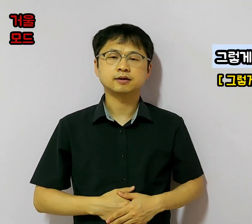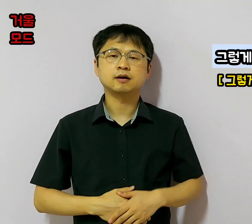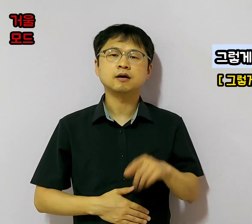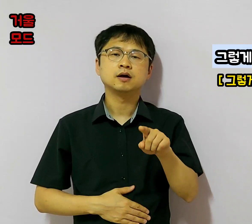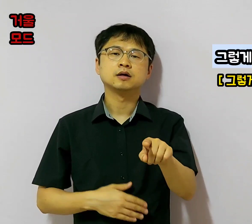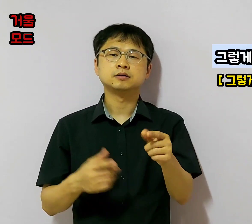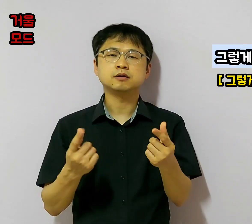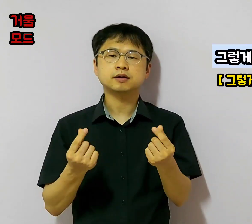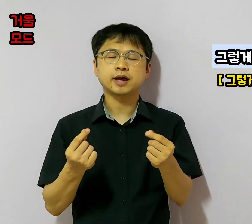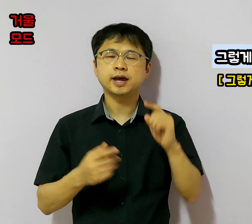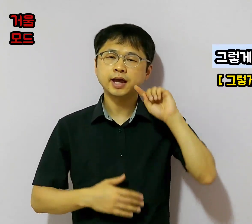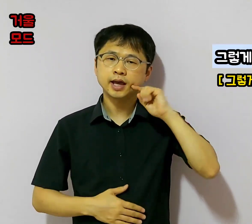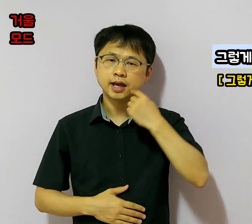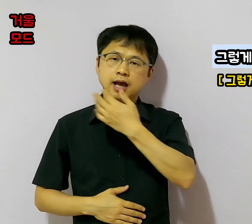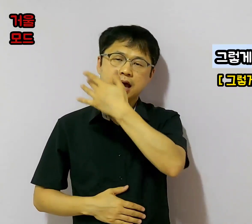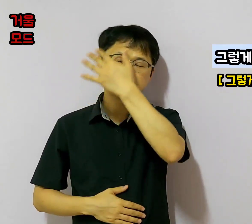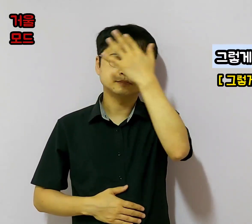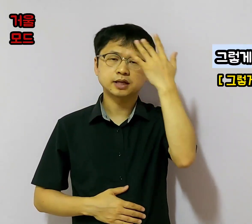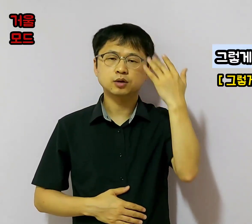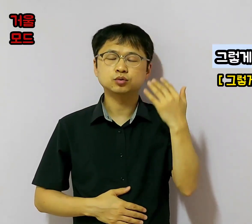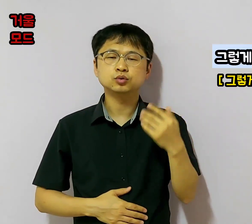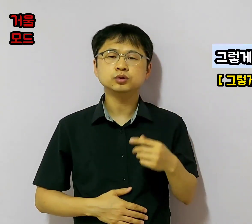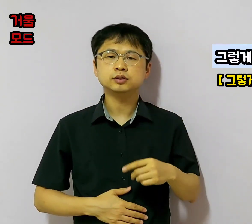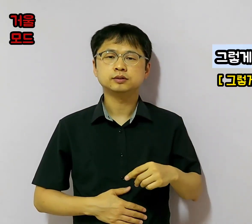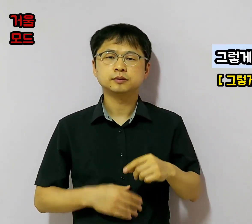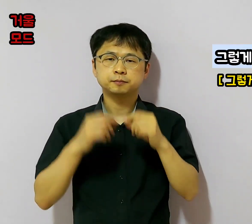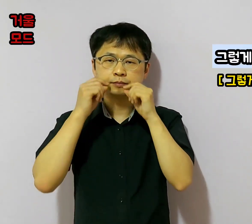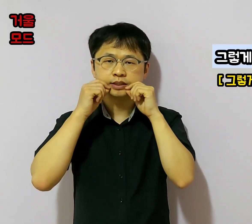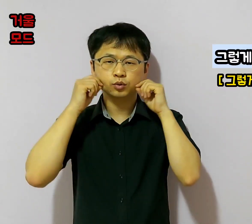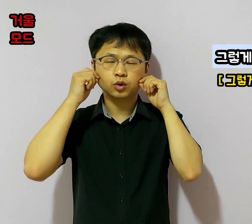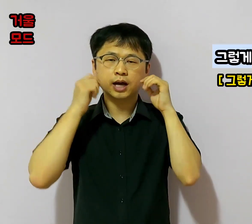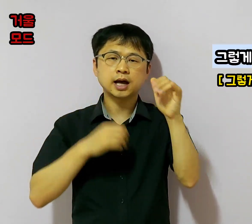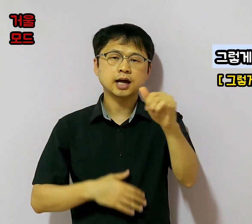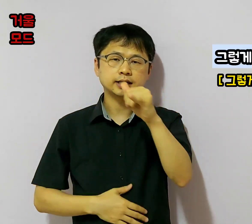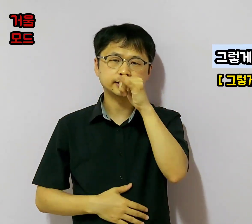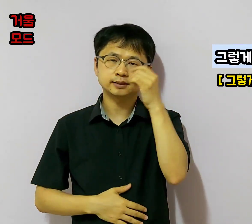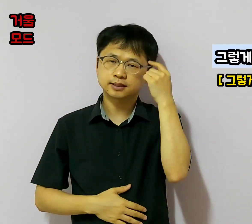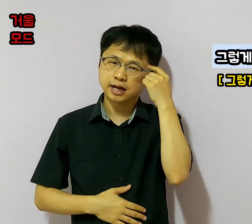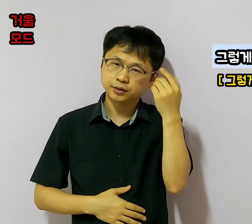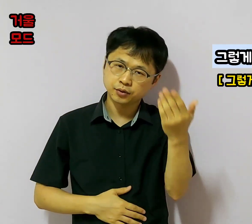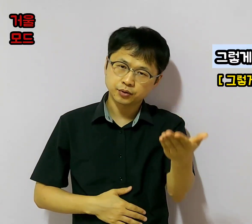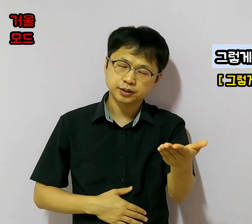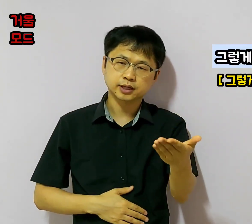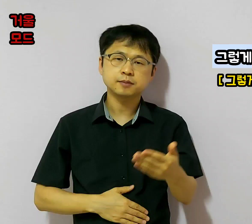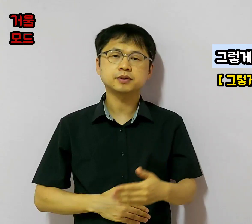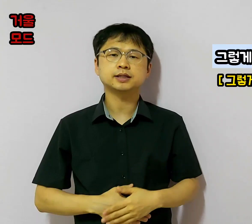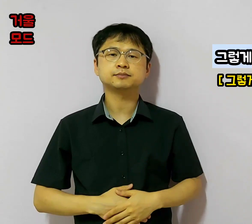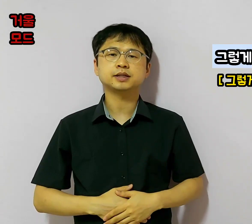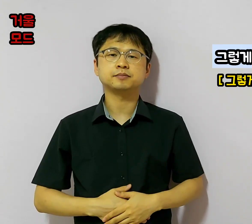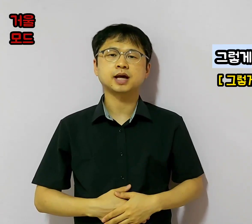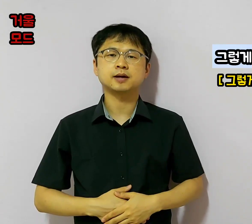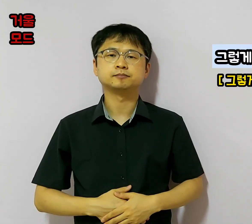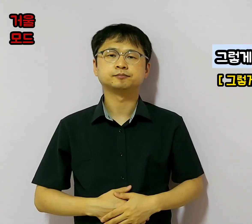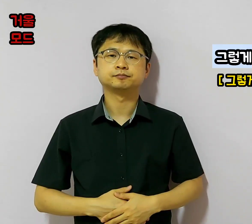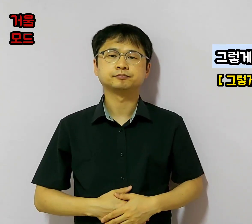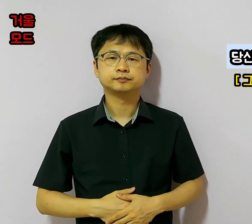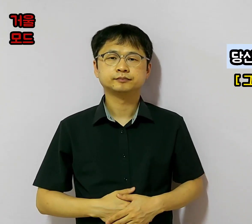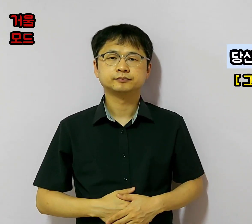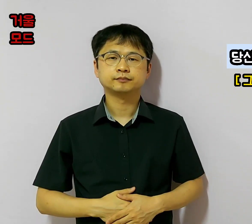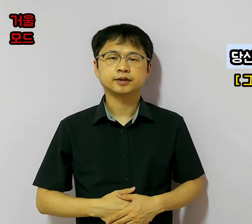그래서 그렇게 아름다운 미소가 있을까요? 이렇게 표현하시면 됩니다. 네,